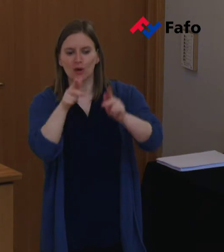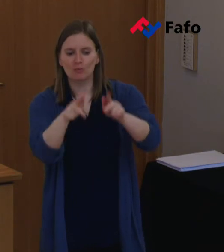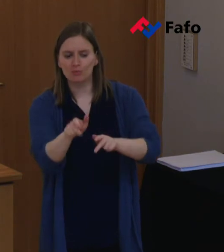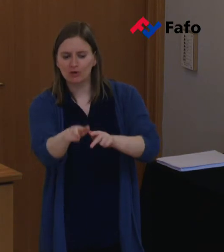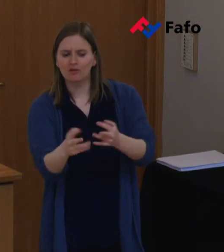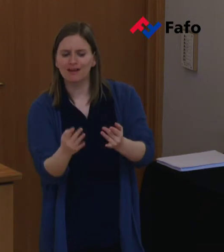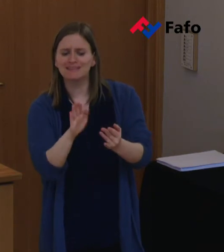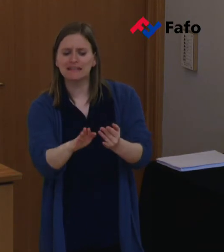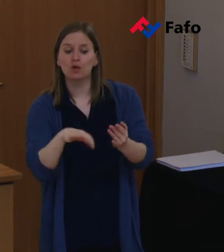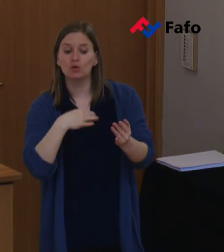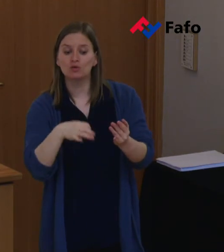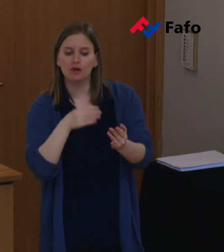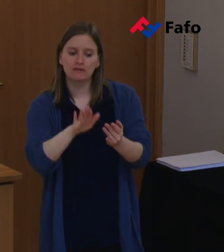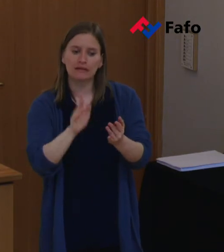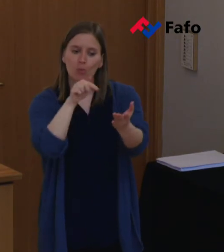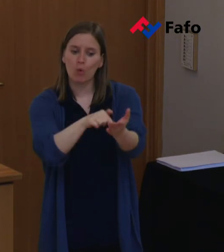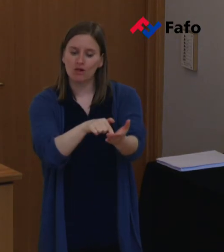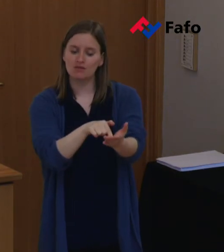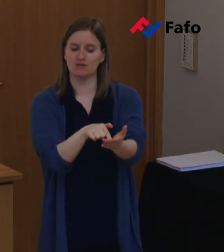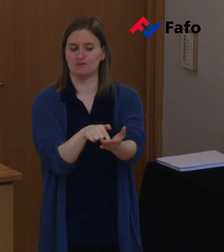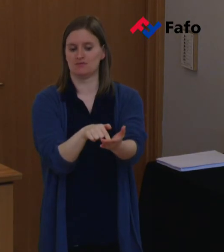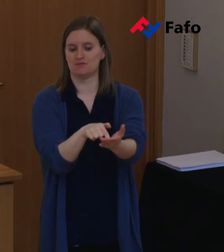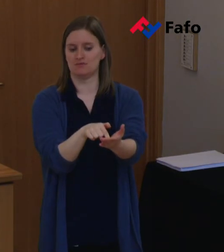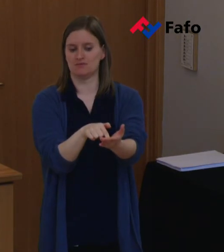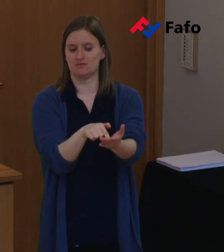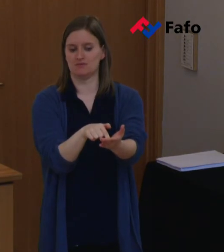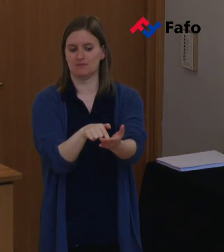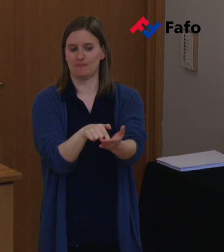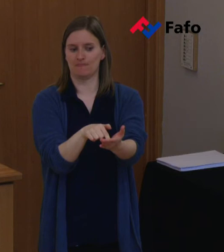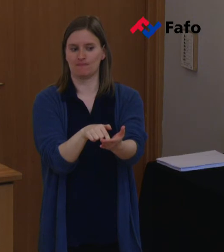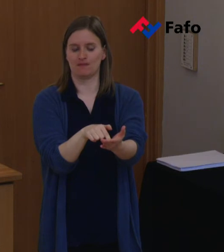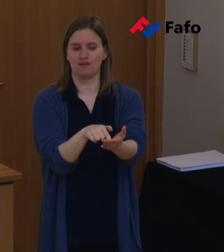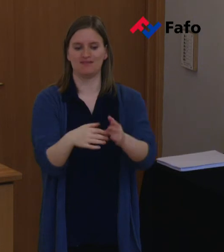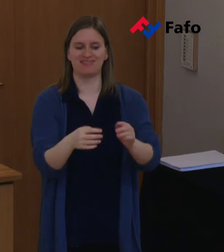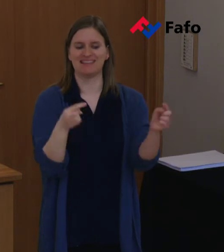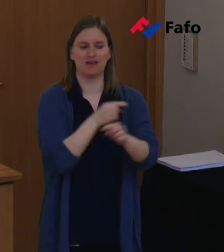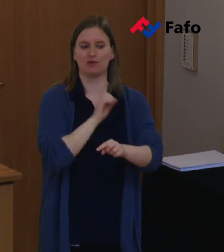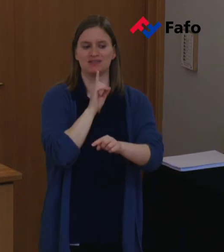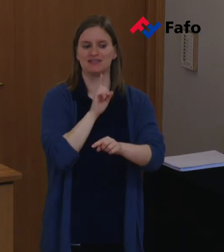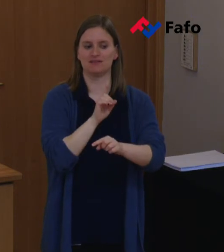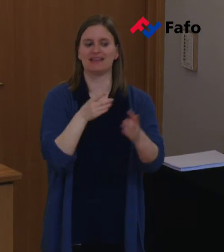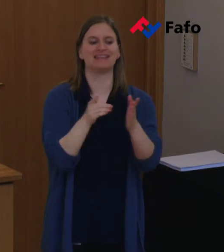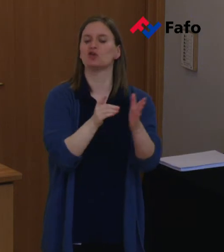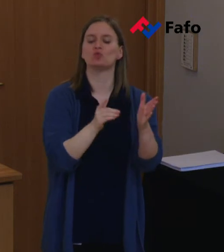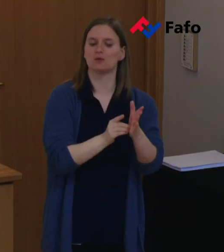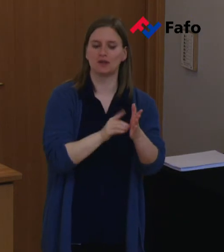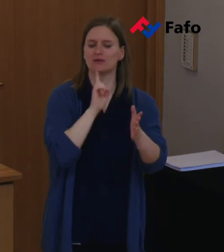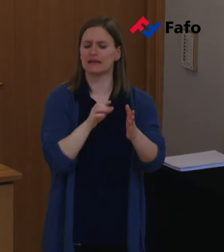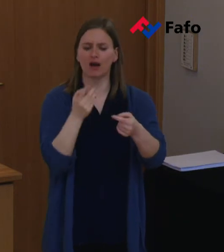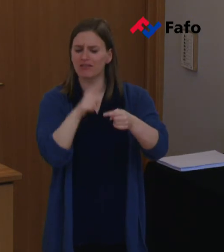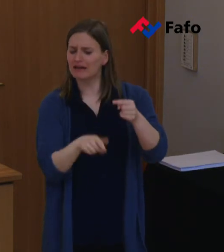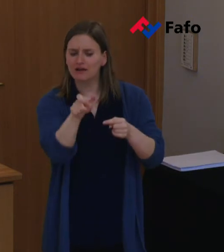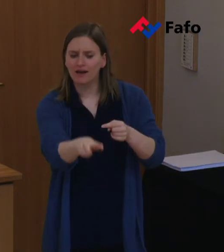er dine ønsker og dine mål, mer enn diagnostisere og spørre hva en feiler og så videre. Det er jo